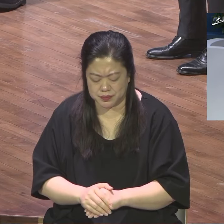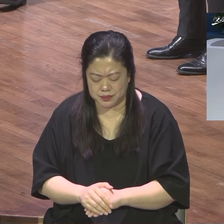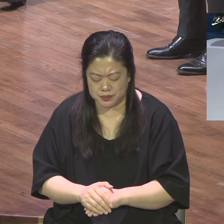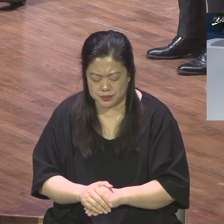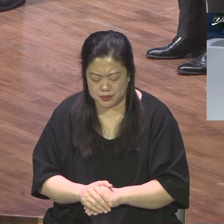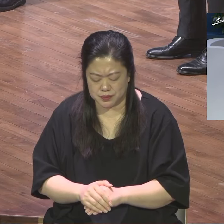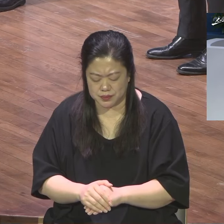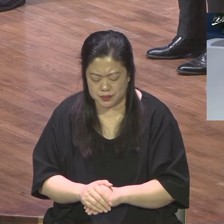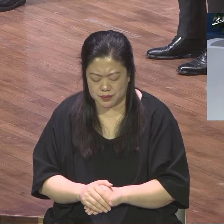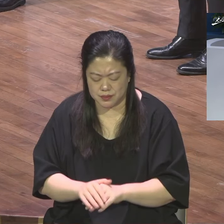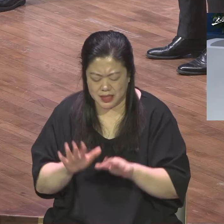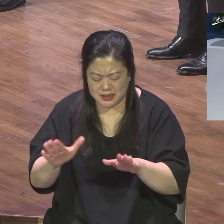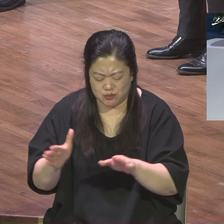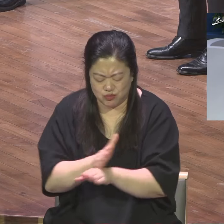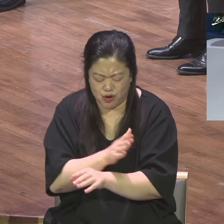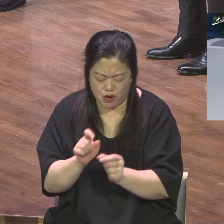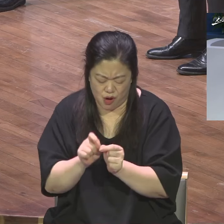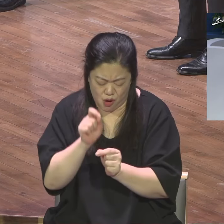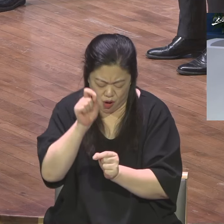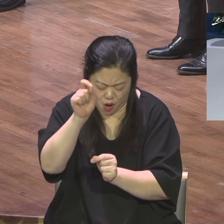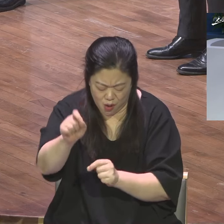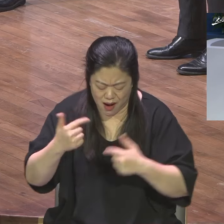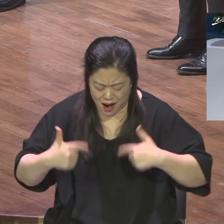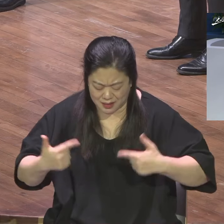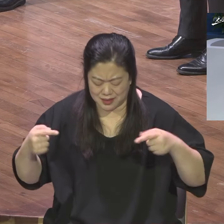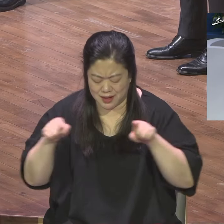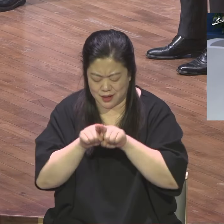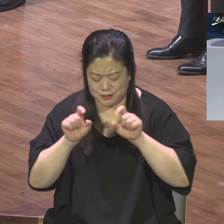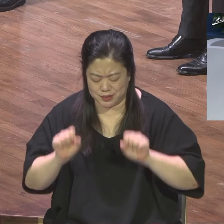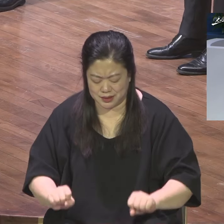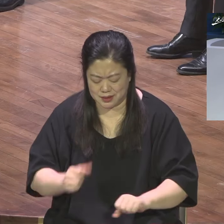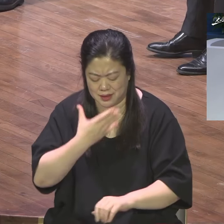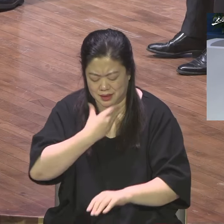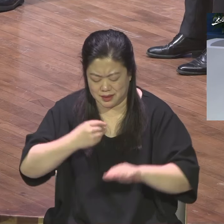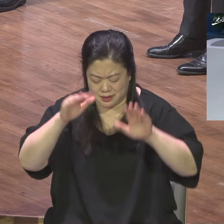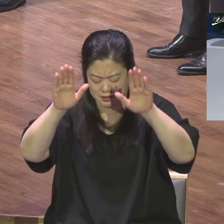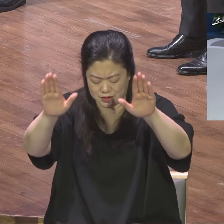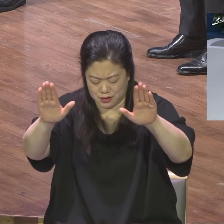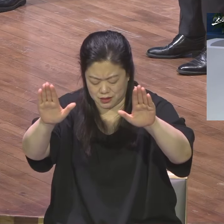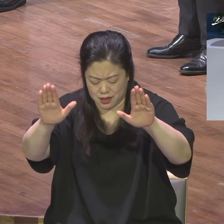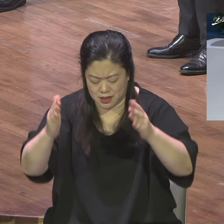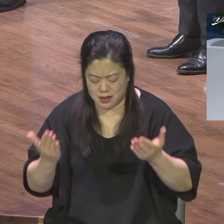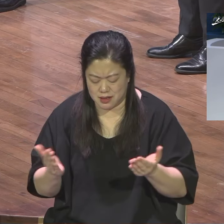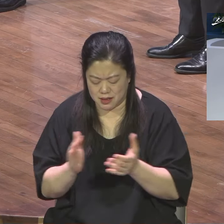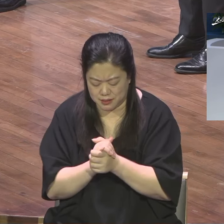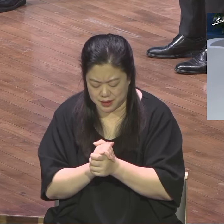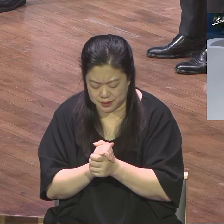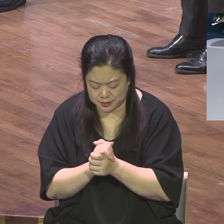초등급 위에, 지금부터 영원까지 항상 함께 있을지어다. 아멘.